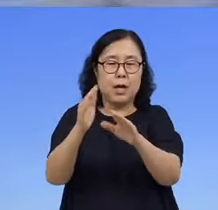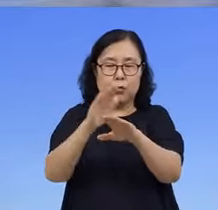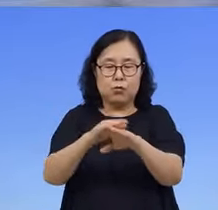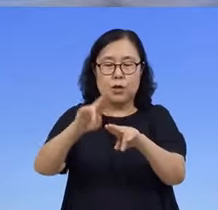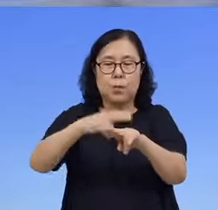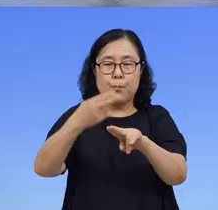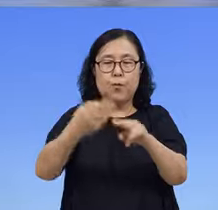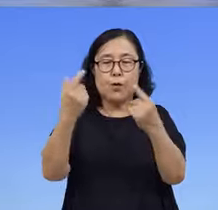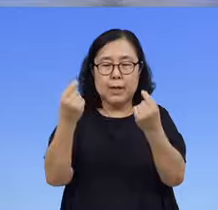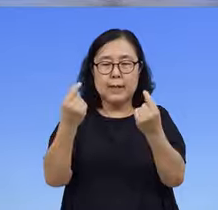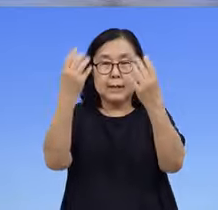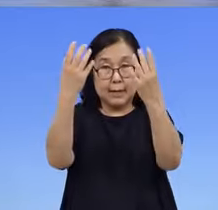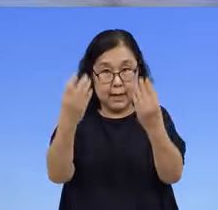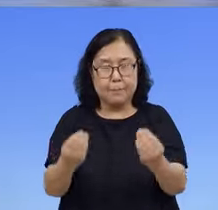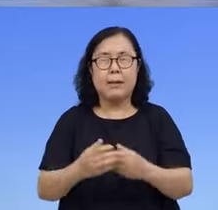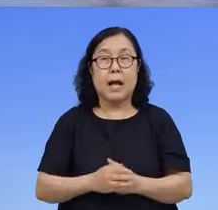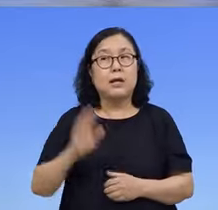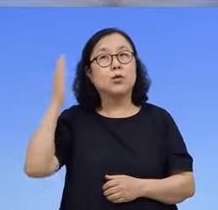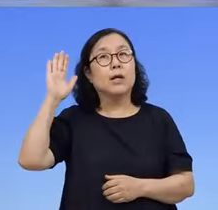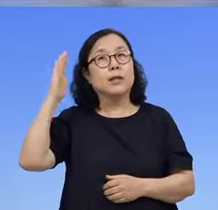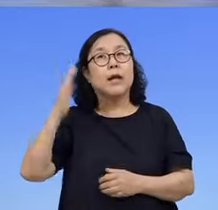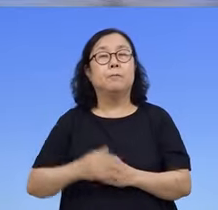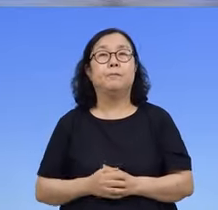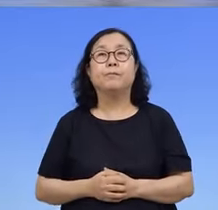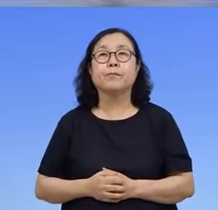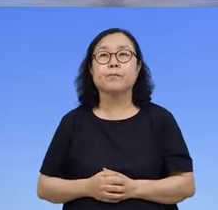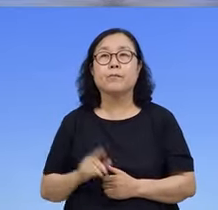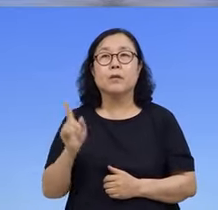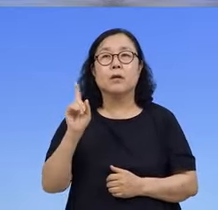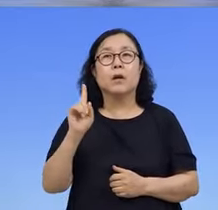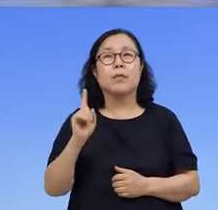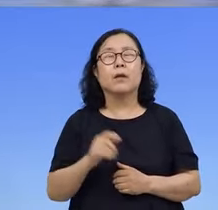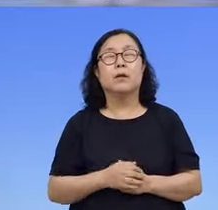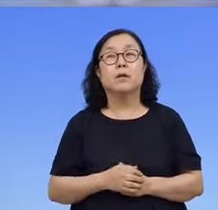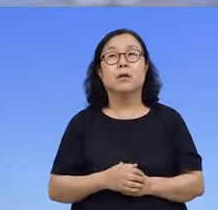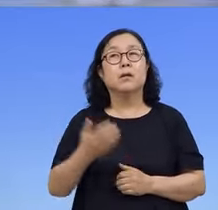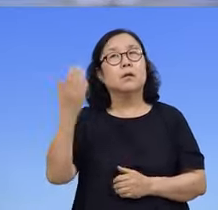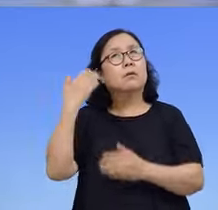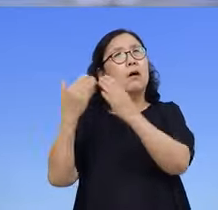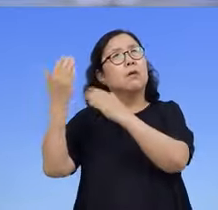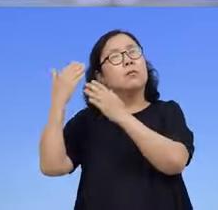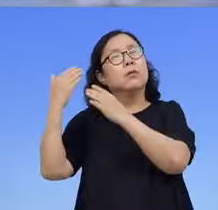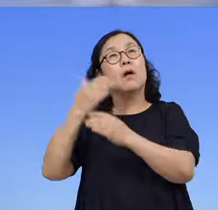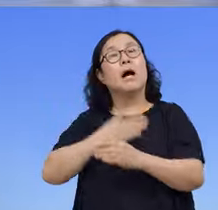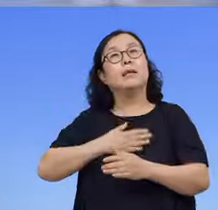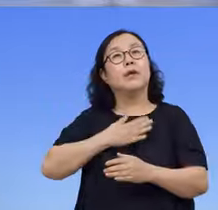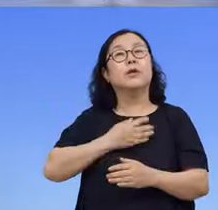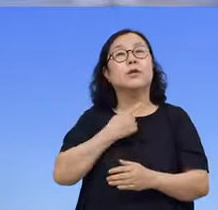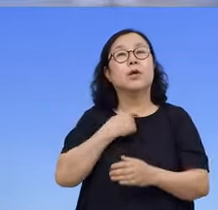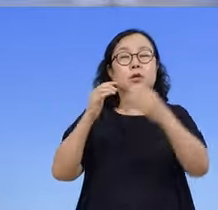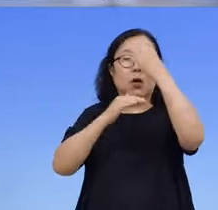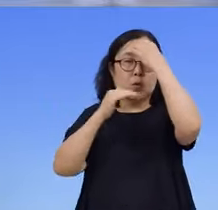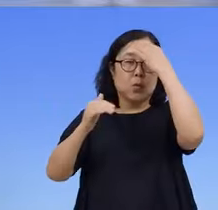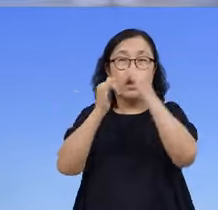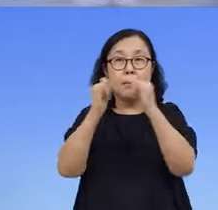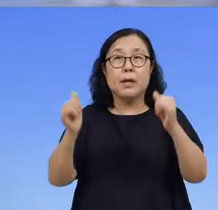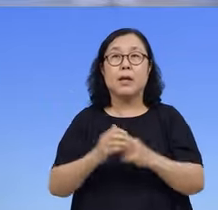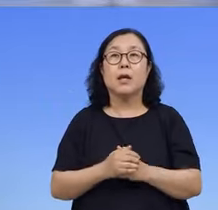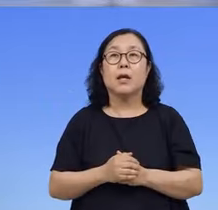예비해 놓은 선물 같은 사례예요. 최근에 어떤 제가 예전부터 알고 있던